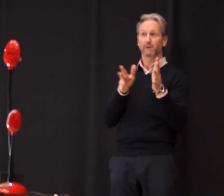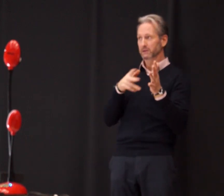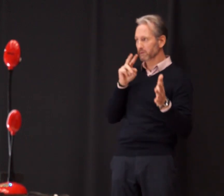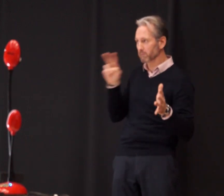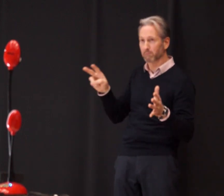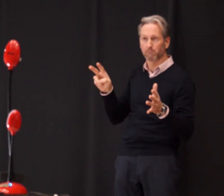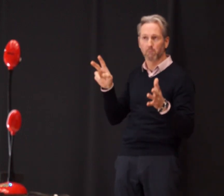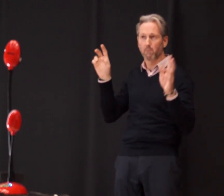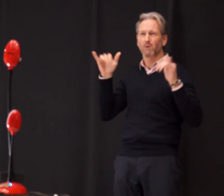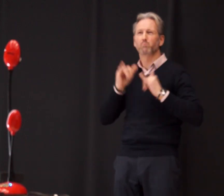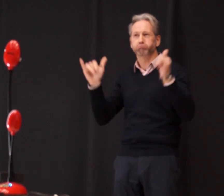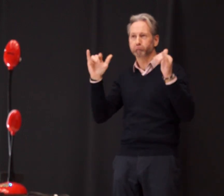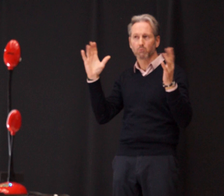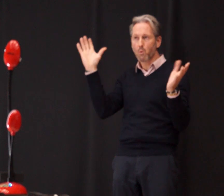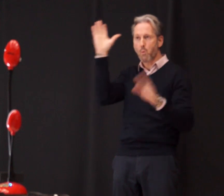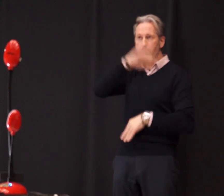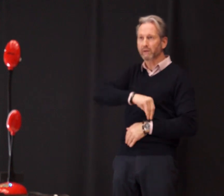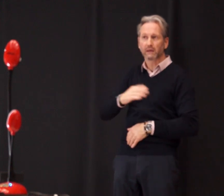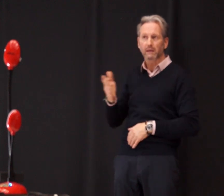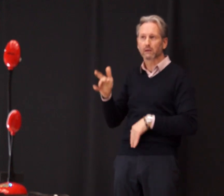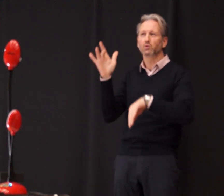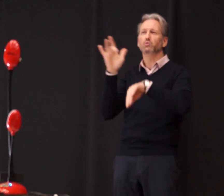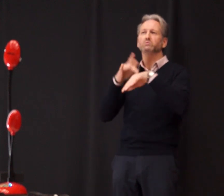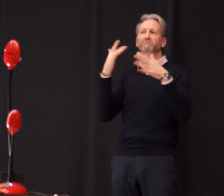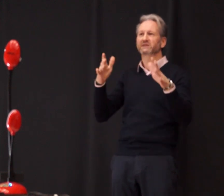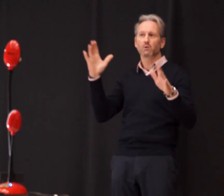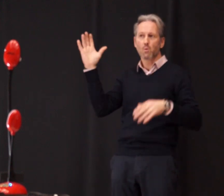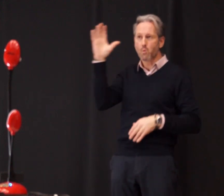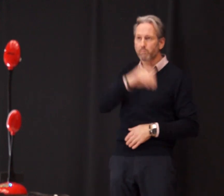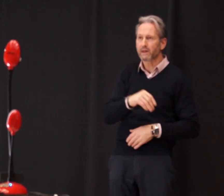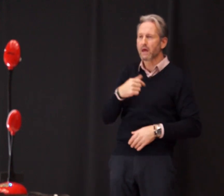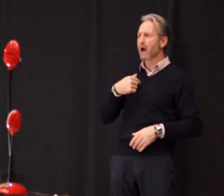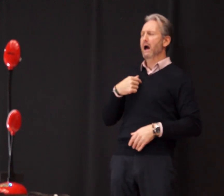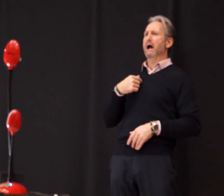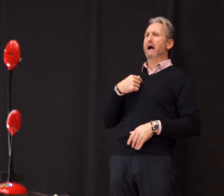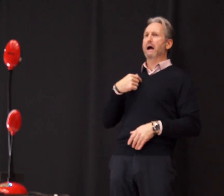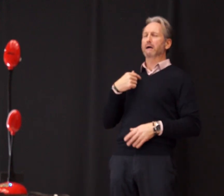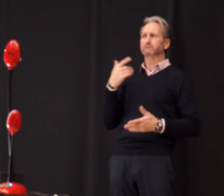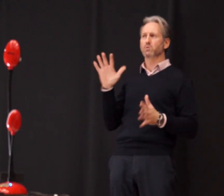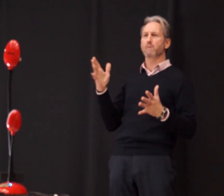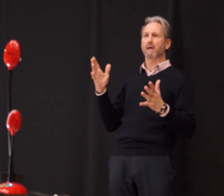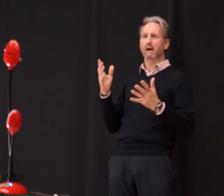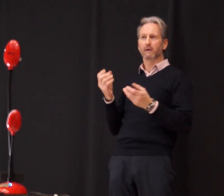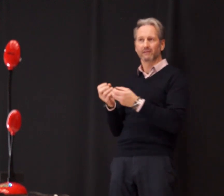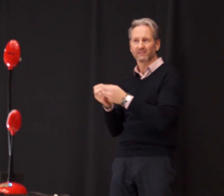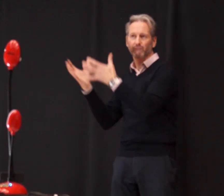c'est l'idiomaticité, elle disparaît dans le cadre de l'intégration. Les enfants ne sont